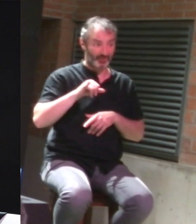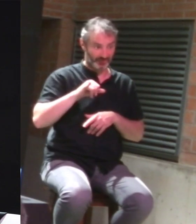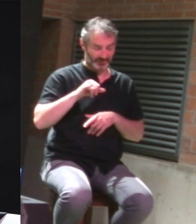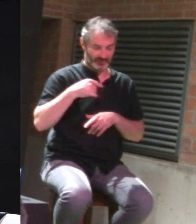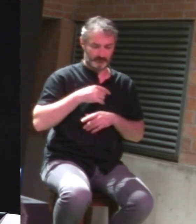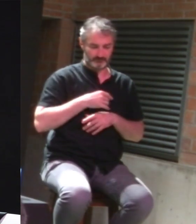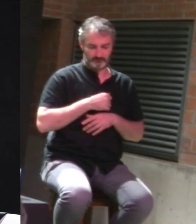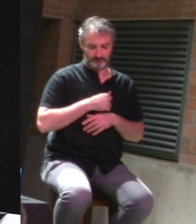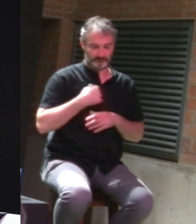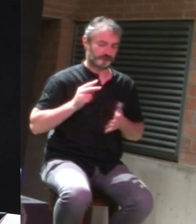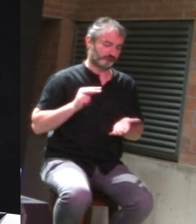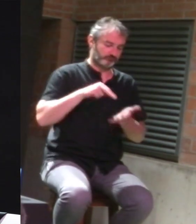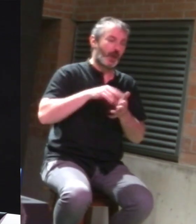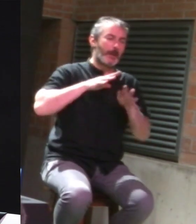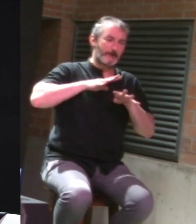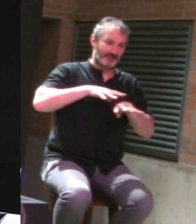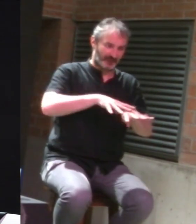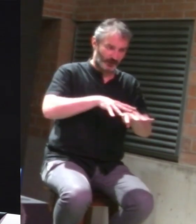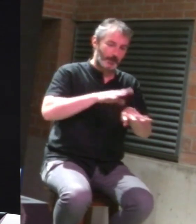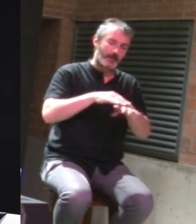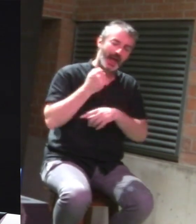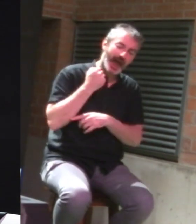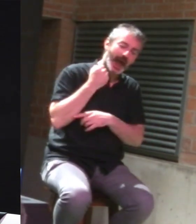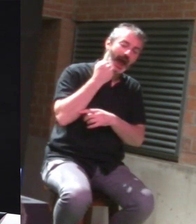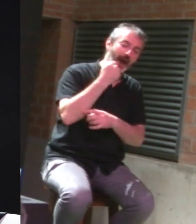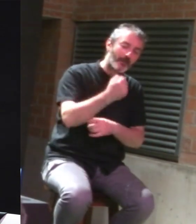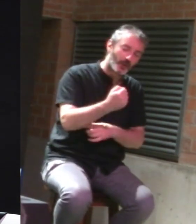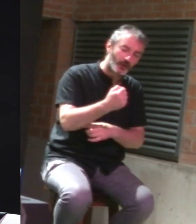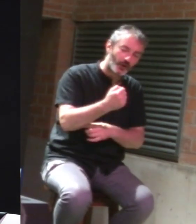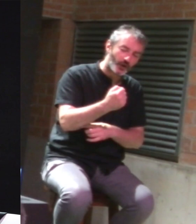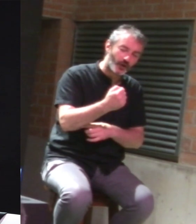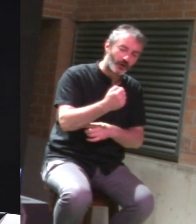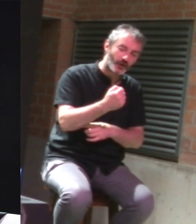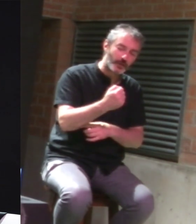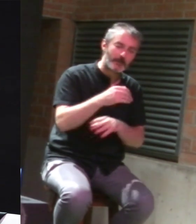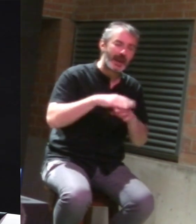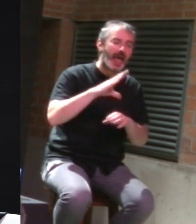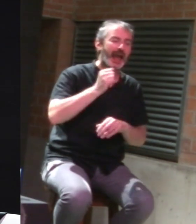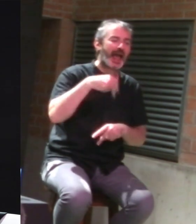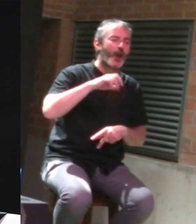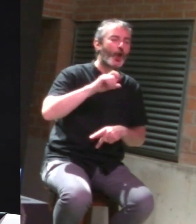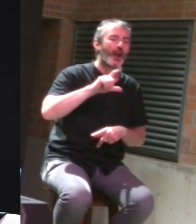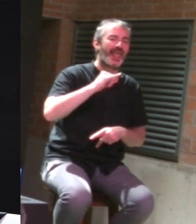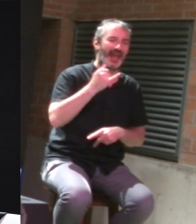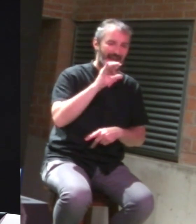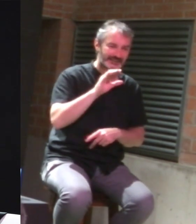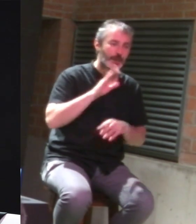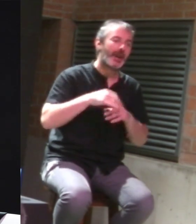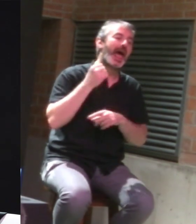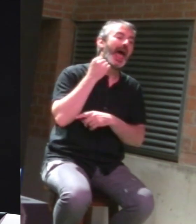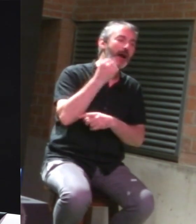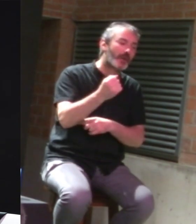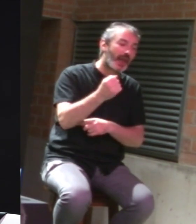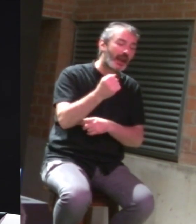lliurepensadores, amb una manifestació de suport, que era el Canalejas, per apoyar